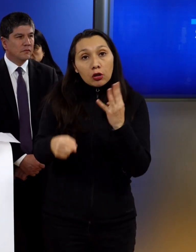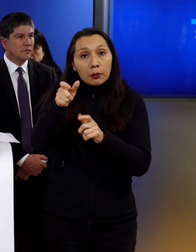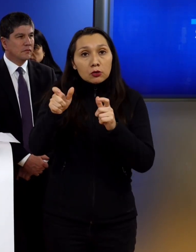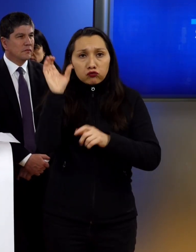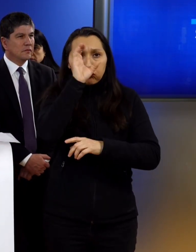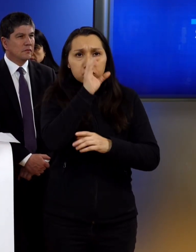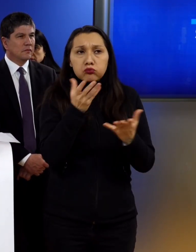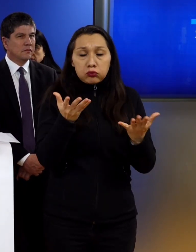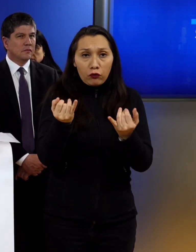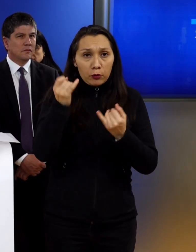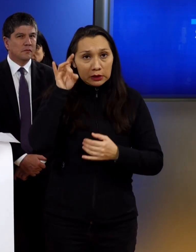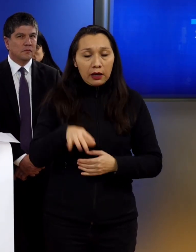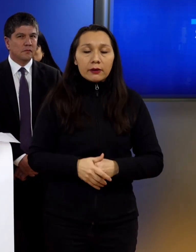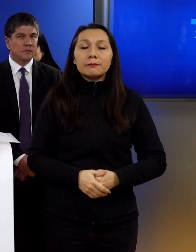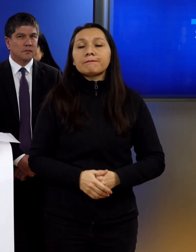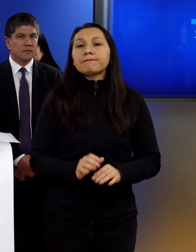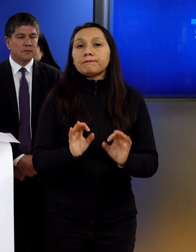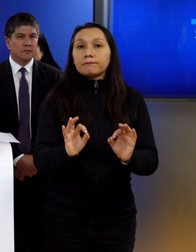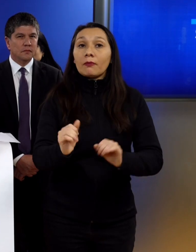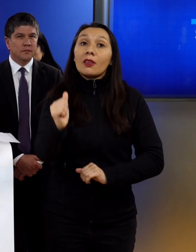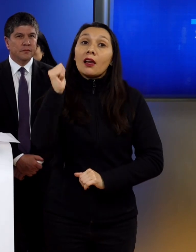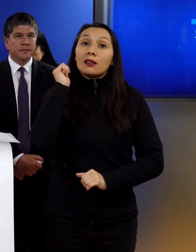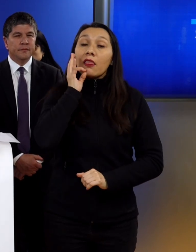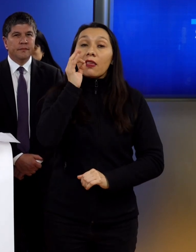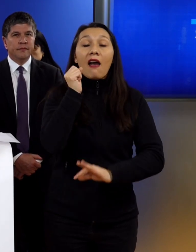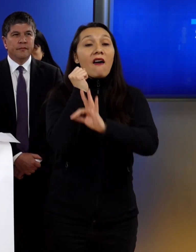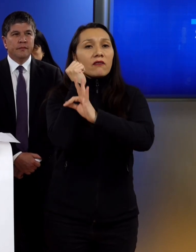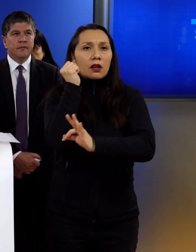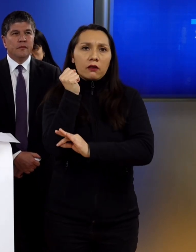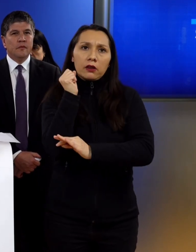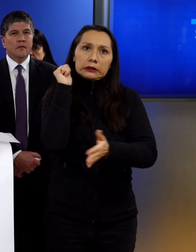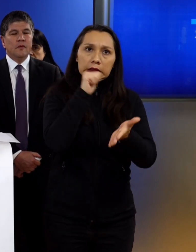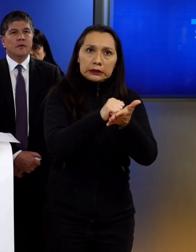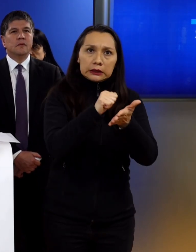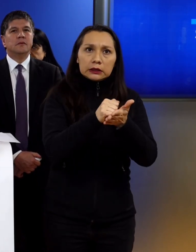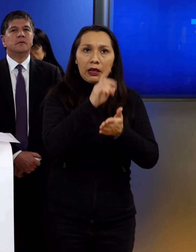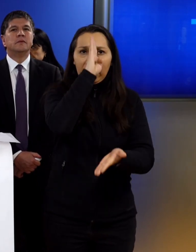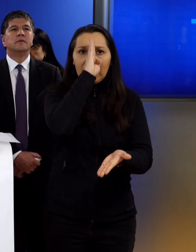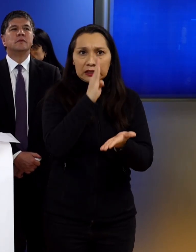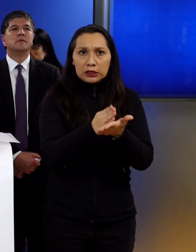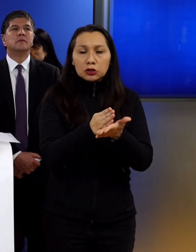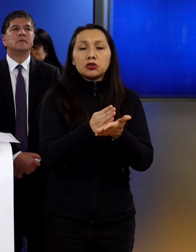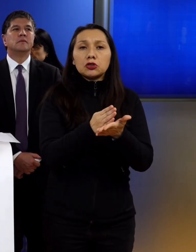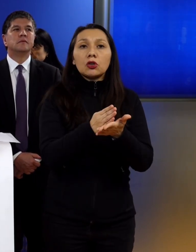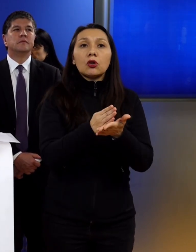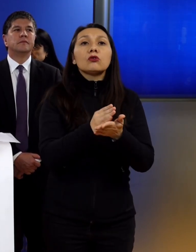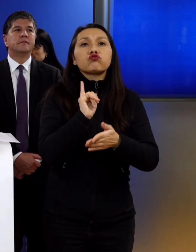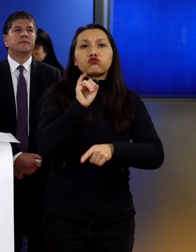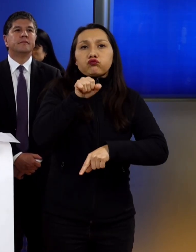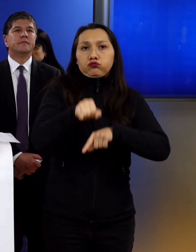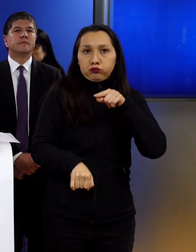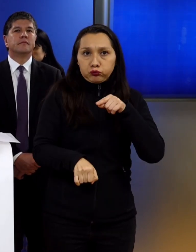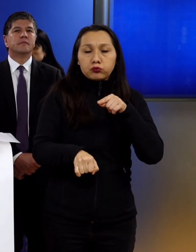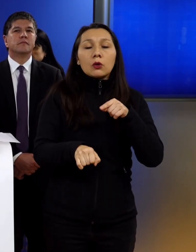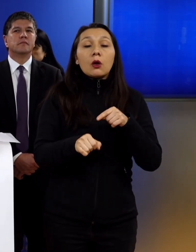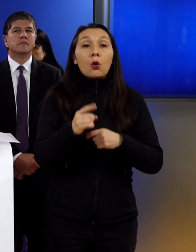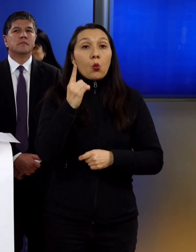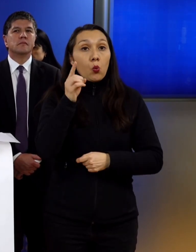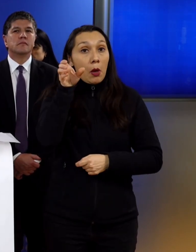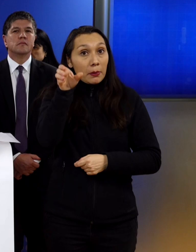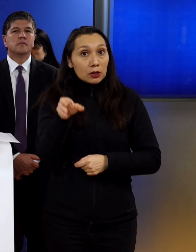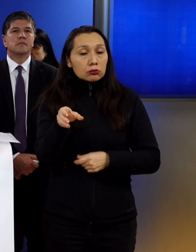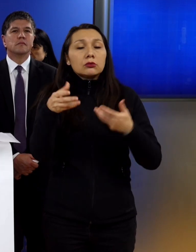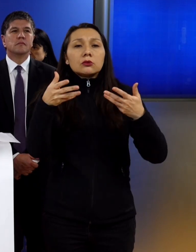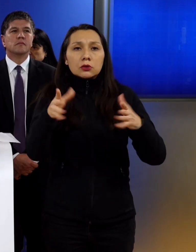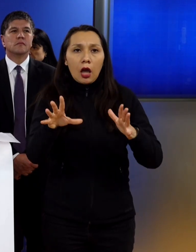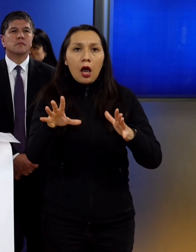bueno, efectivamente ayer mencionábamos que la Fiscalía iba a apelar esta decisión. Esa apelación fue acogida, una de esas